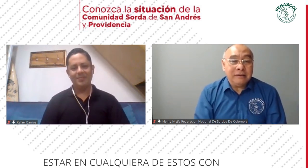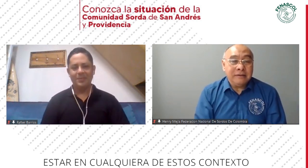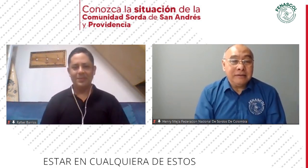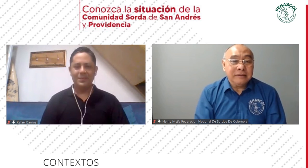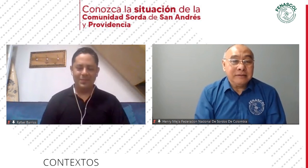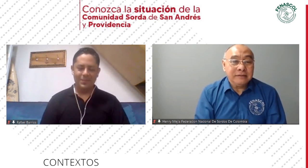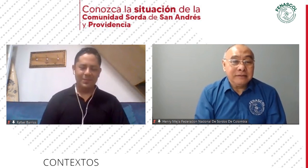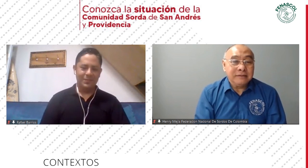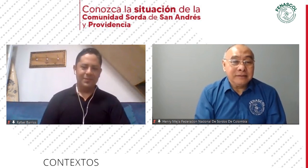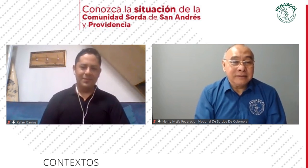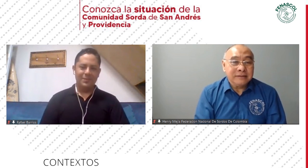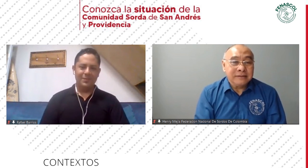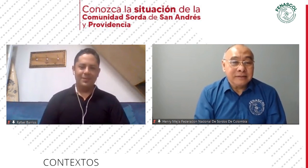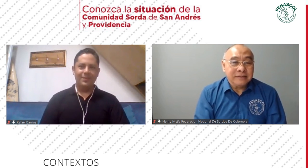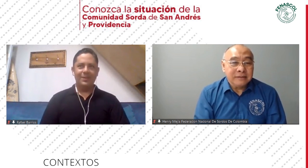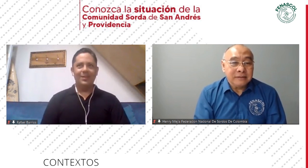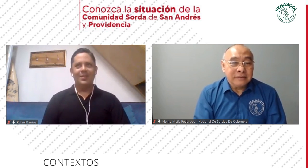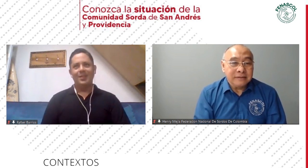contextos